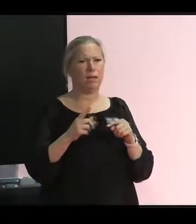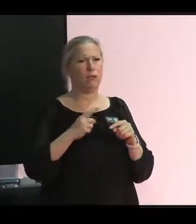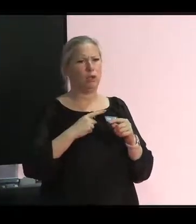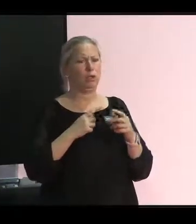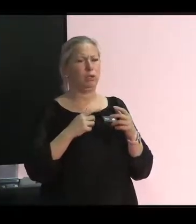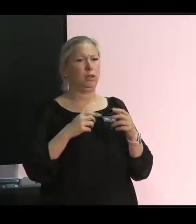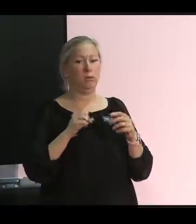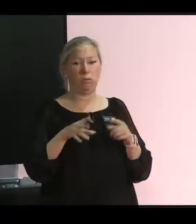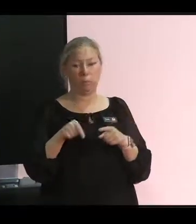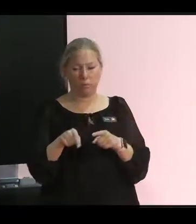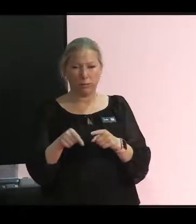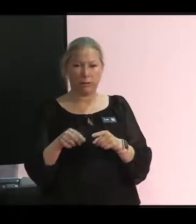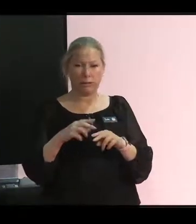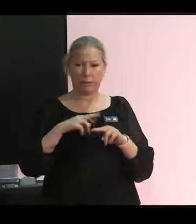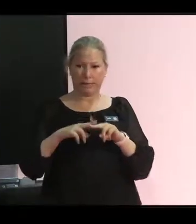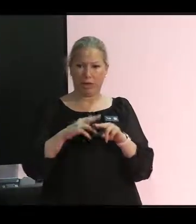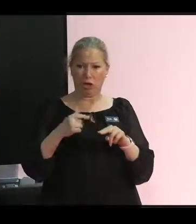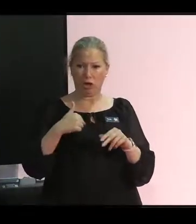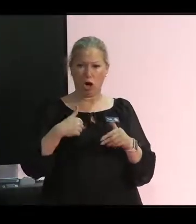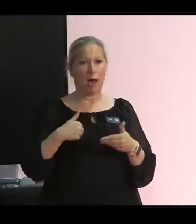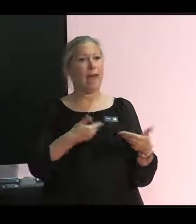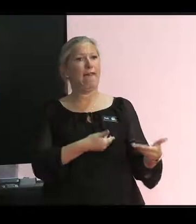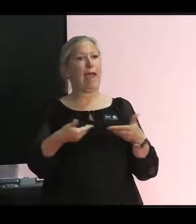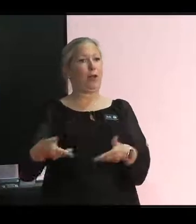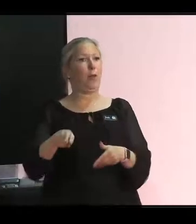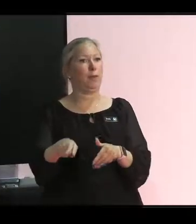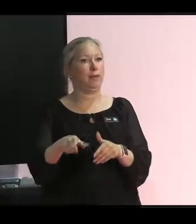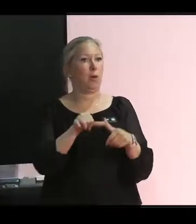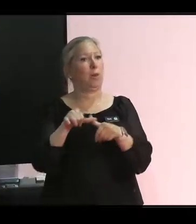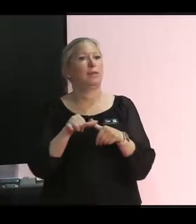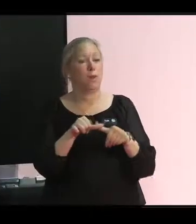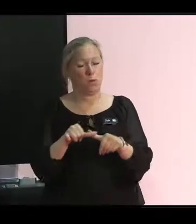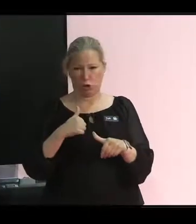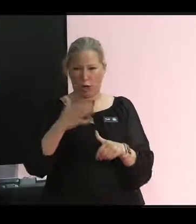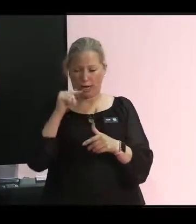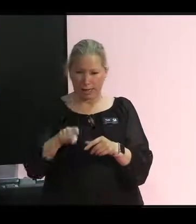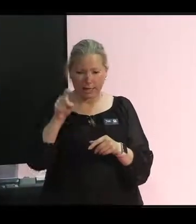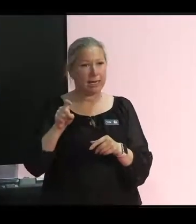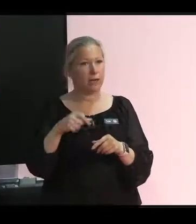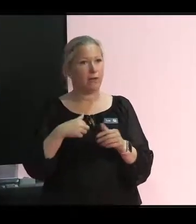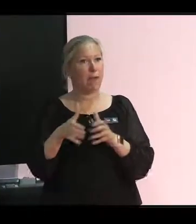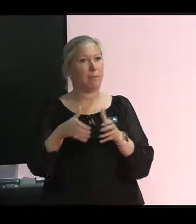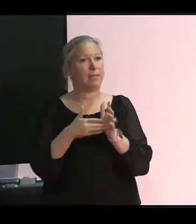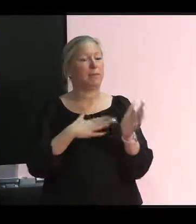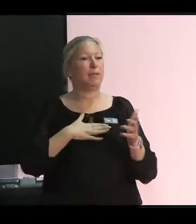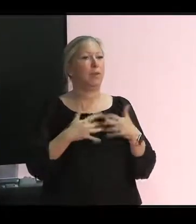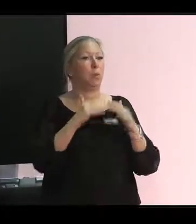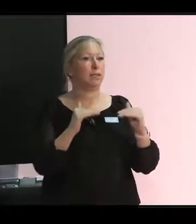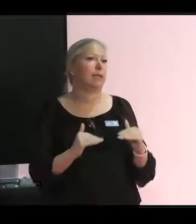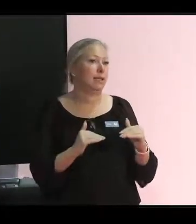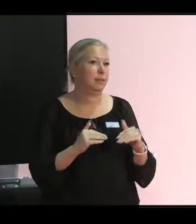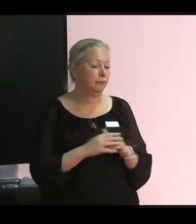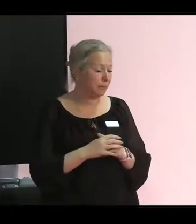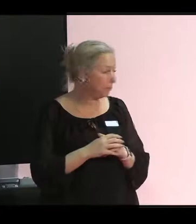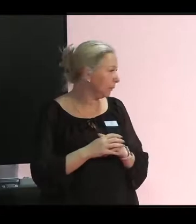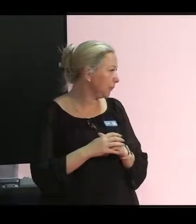som ser inbjudan känner sig välkommen och vet att man kan ta del av informationen, men också för att påbörja en dialog helt enkelt.